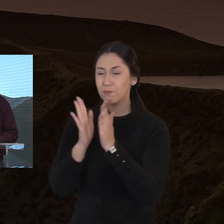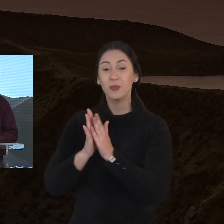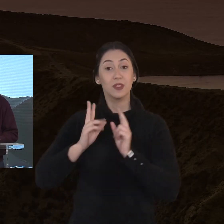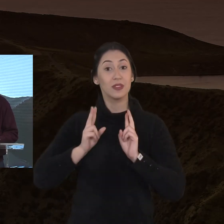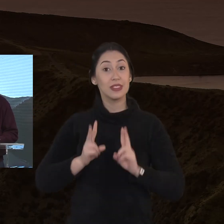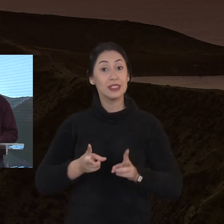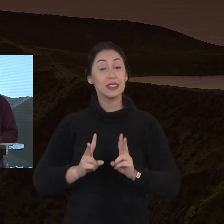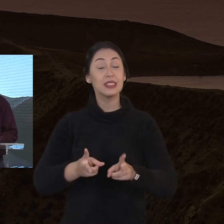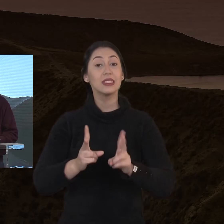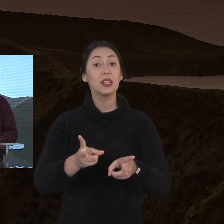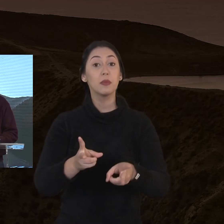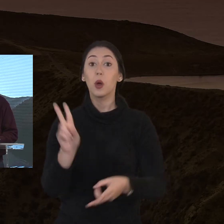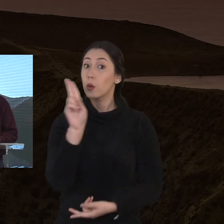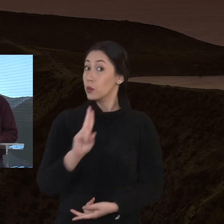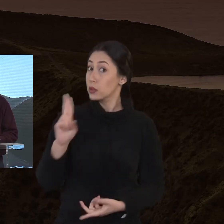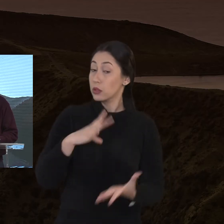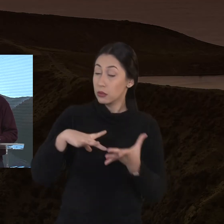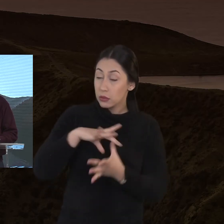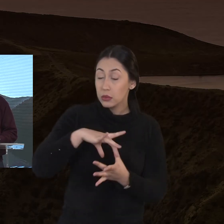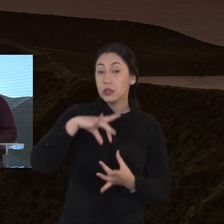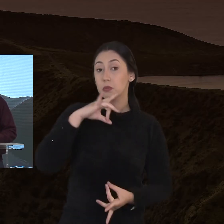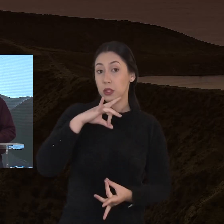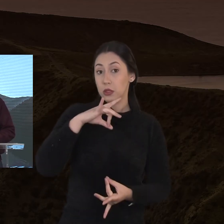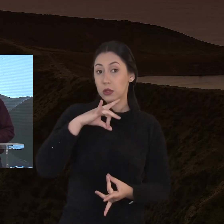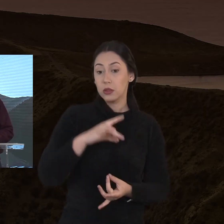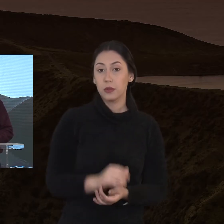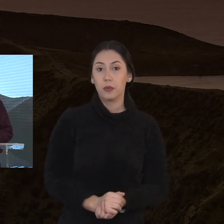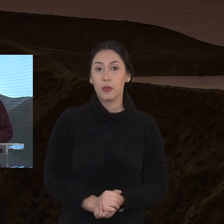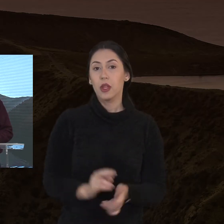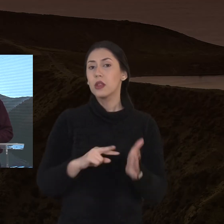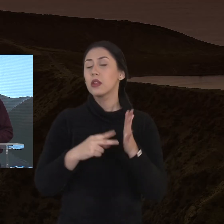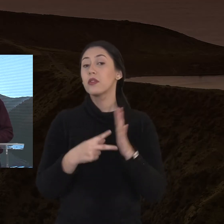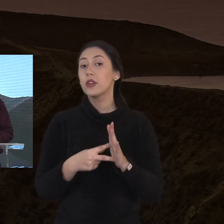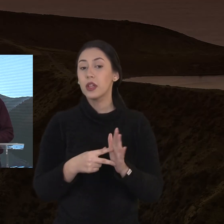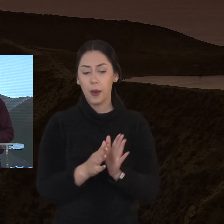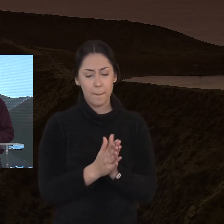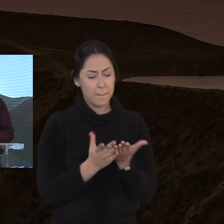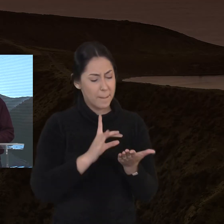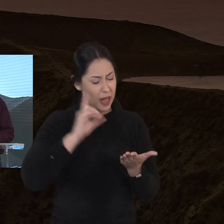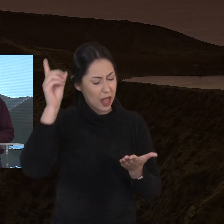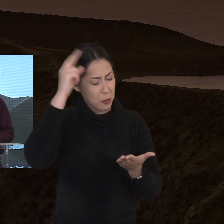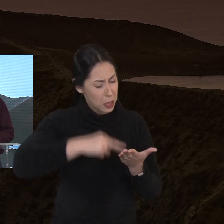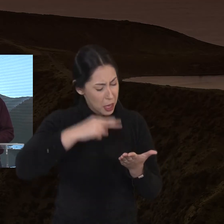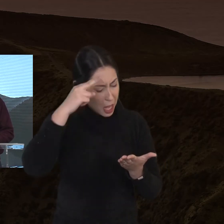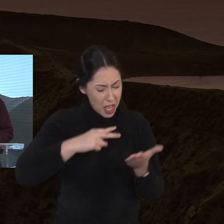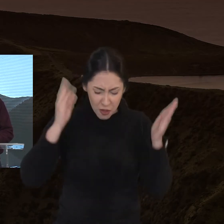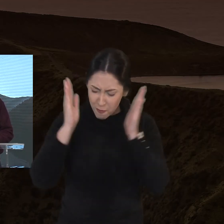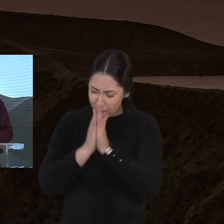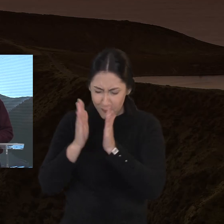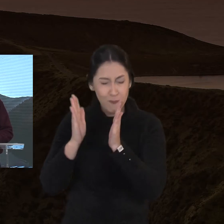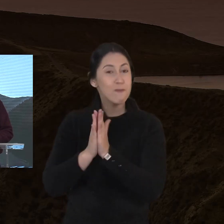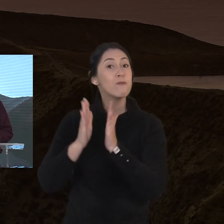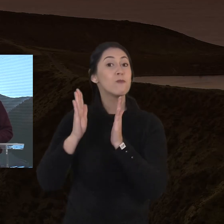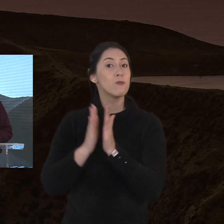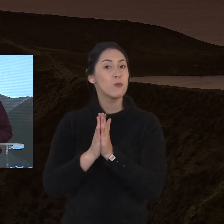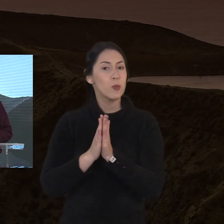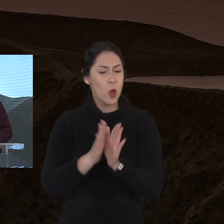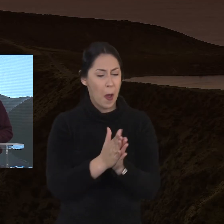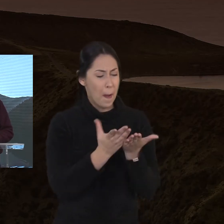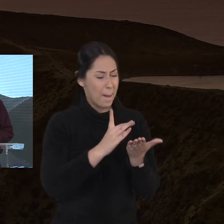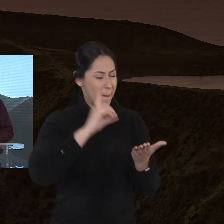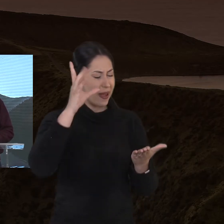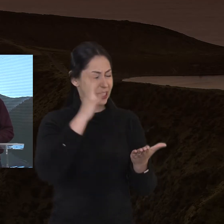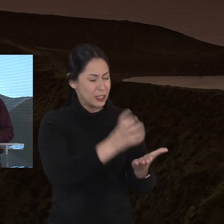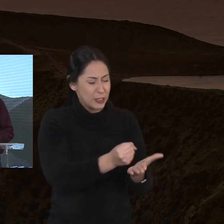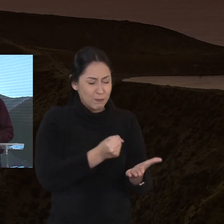tempo no espírito isso até orar e tomar a palavra de deus com toda